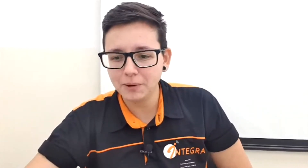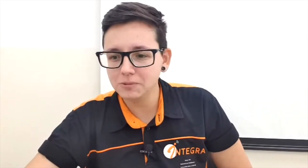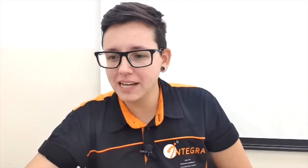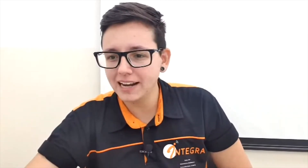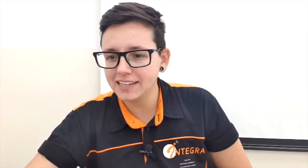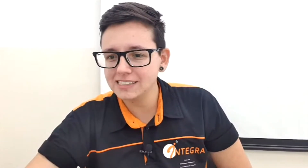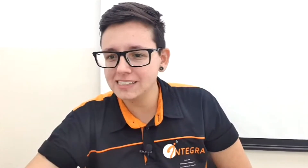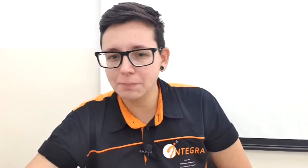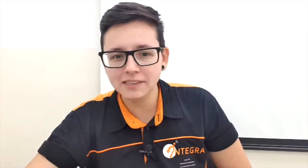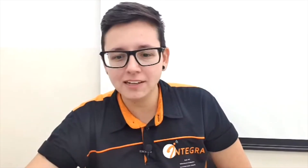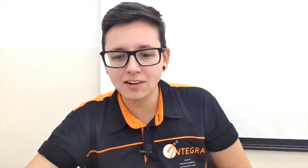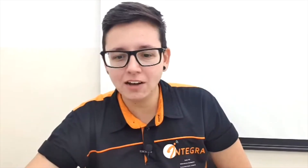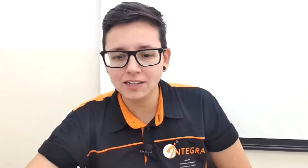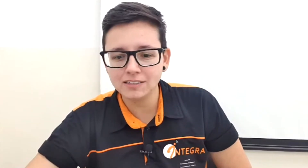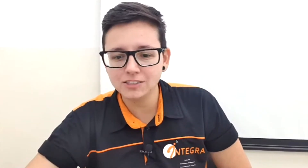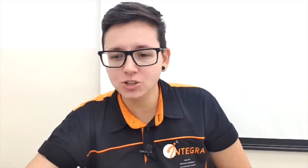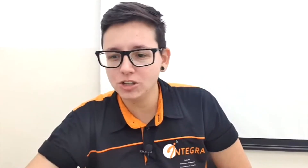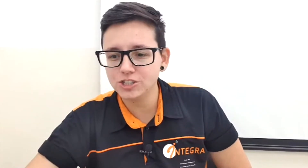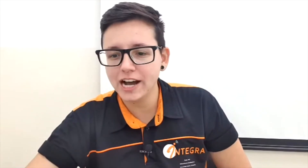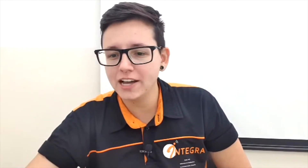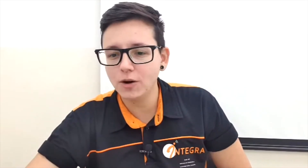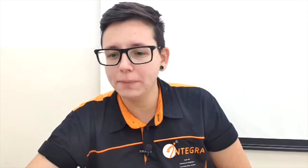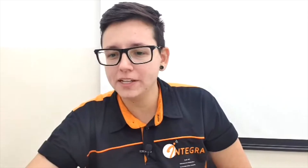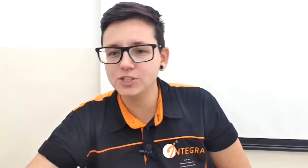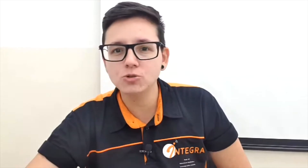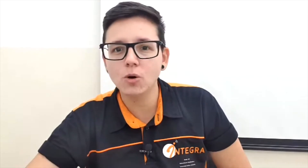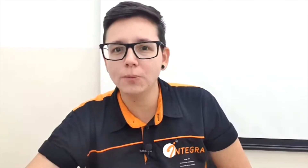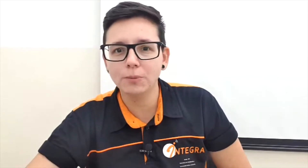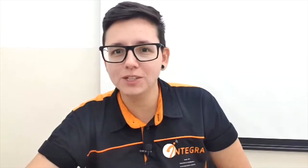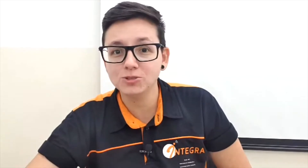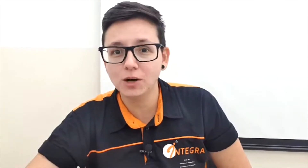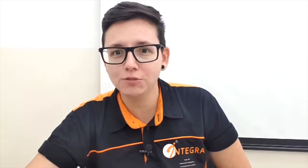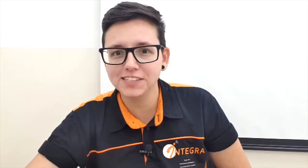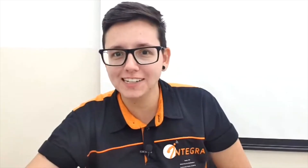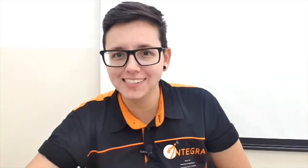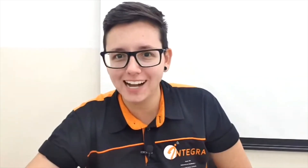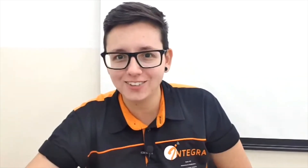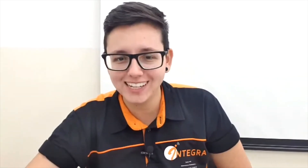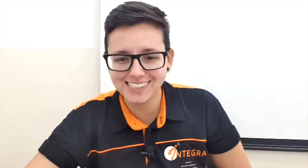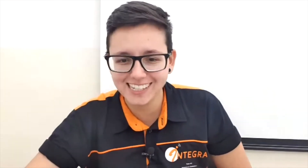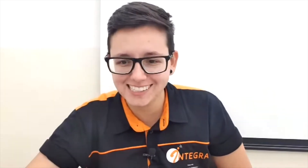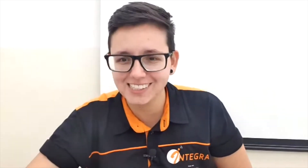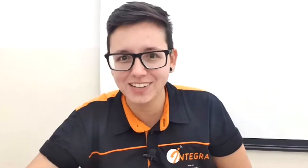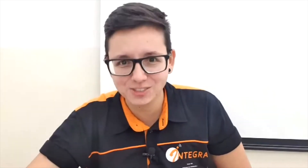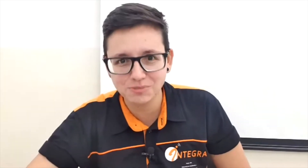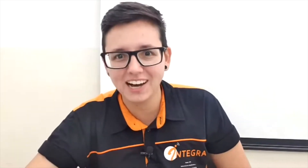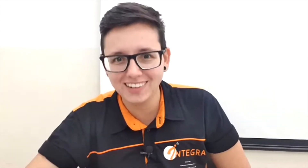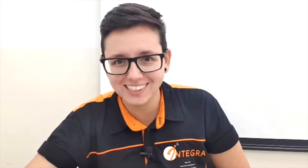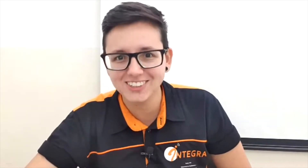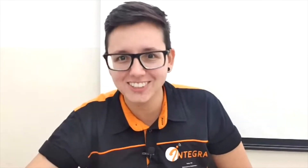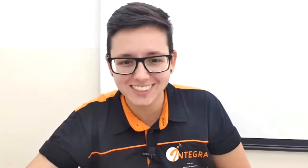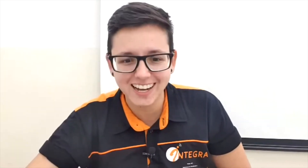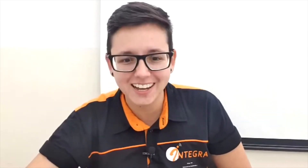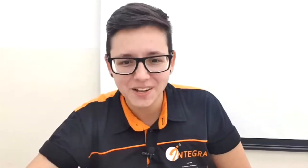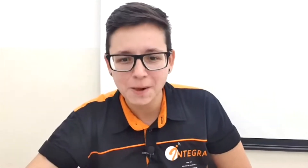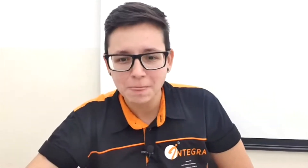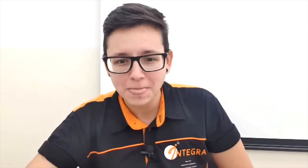perguntar lá, o que vocês aprenderam na aula de hoje? Eu aprendi um compromisso não oficializado. É assim que vocês vão resumir a aula de hoje, né?